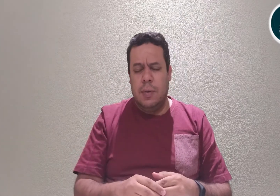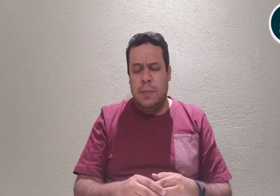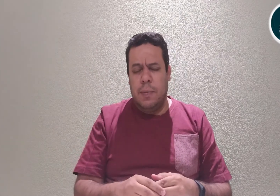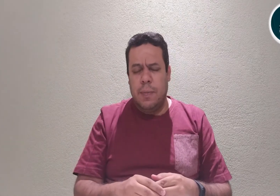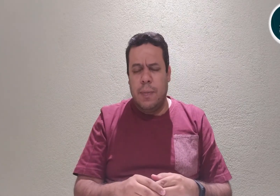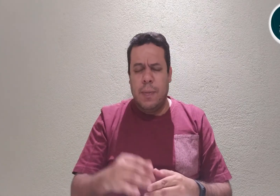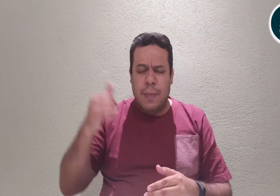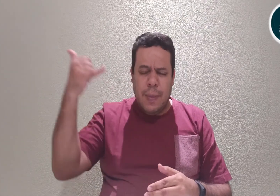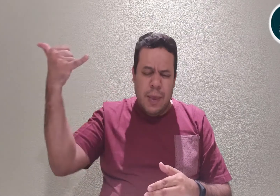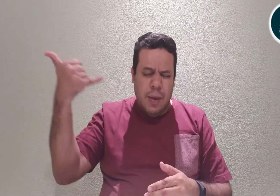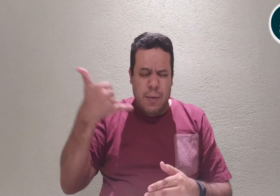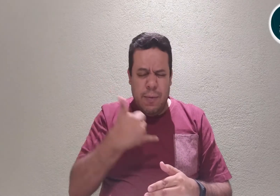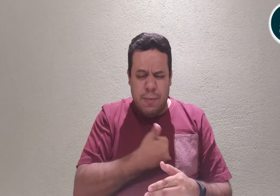estudo.